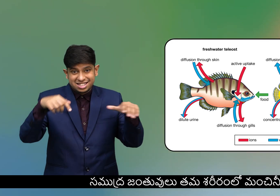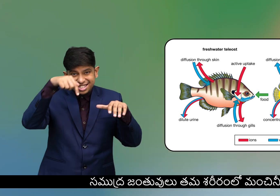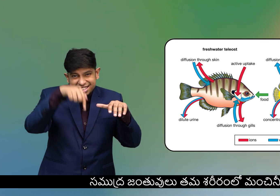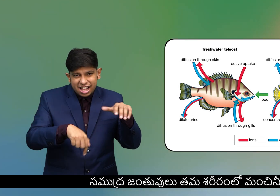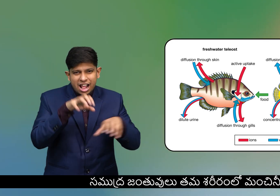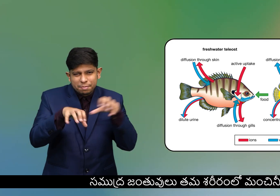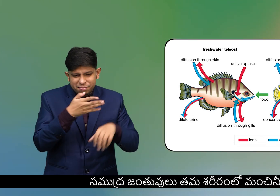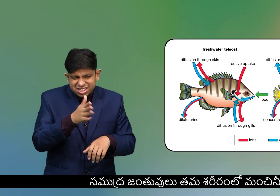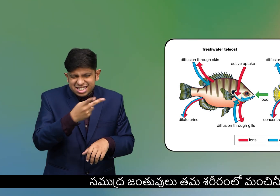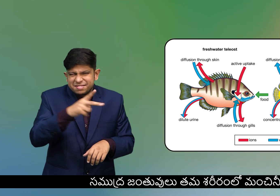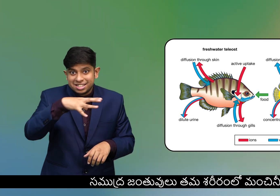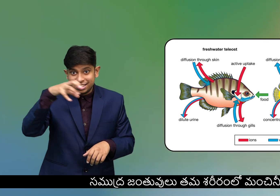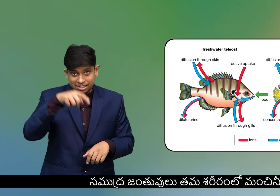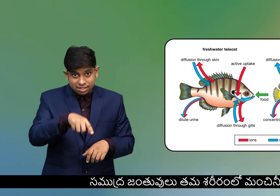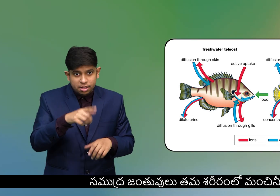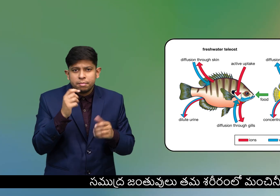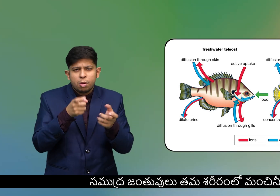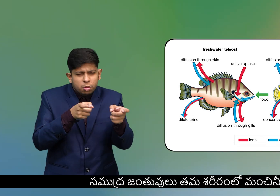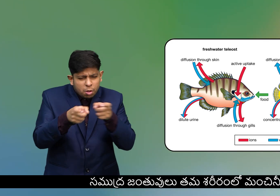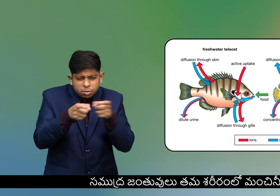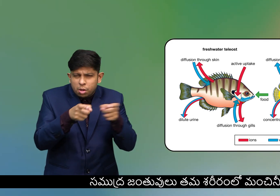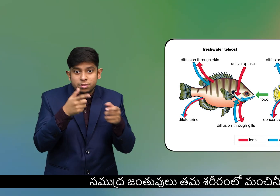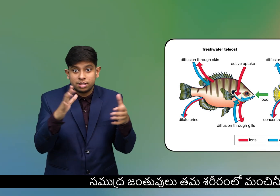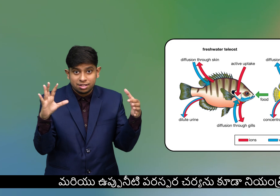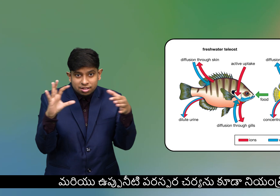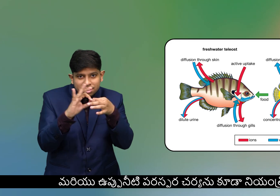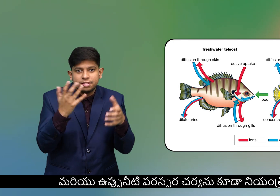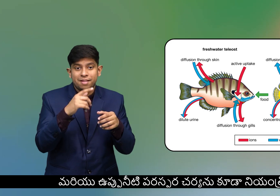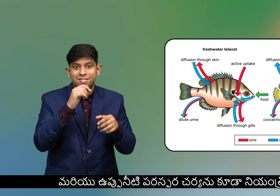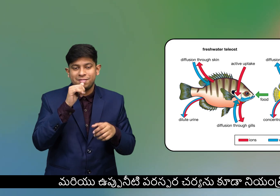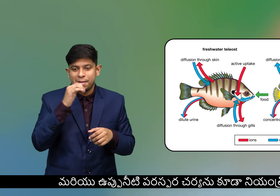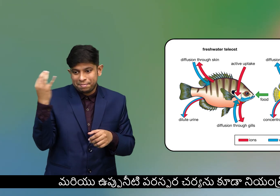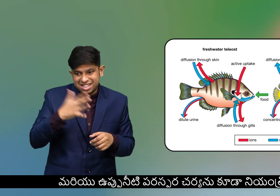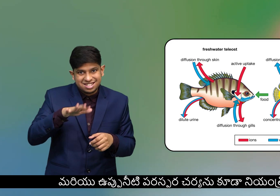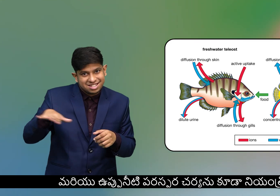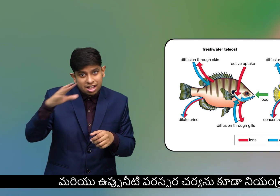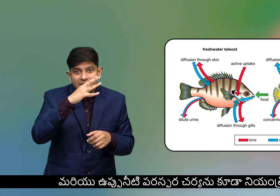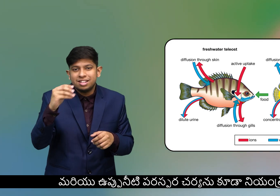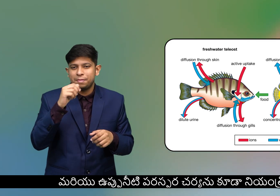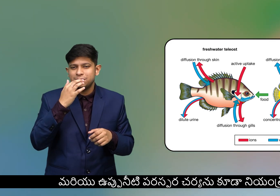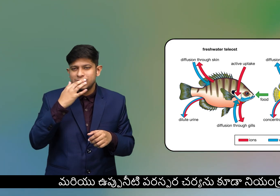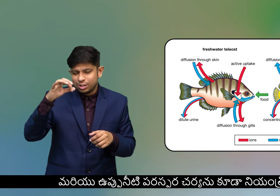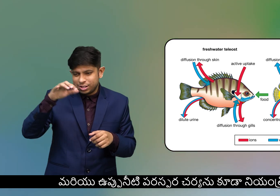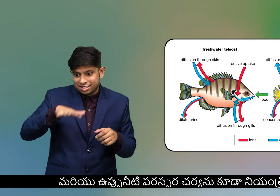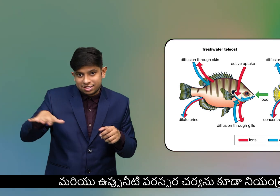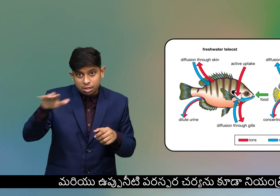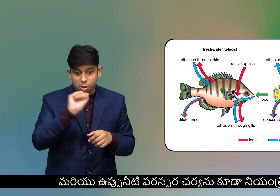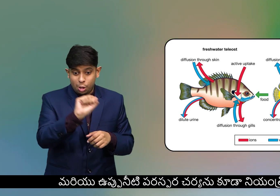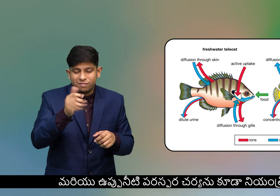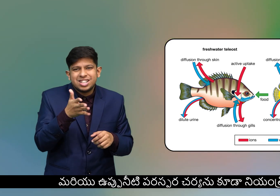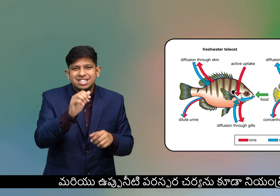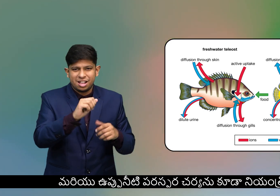సముద్ర జంతువులు తమ శరీరంలో మంచినీరు మరియు ఉప్పునీటి పరస్పర చర్యను కూడా